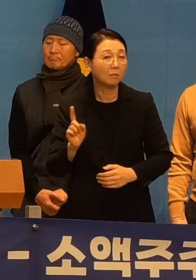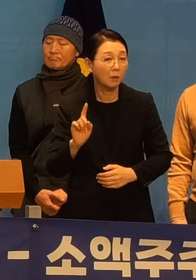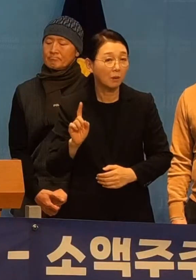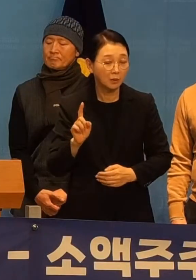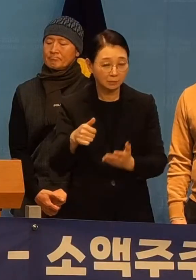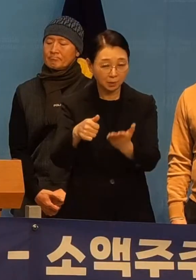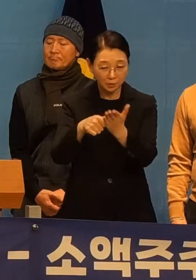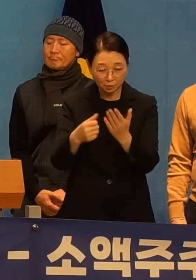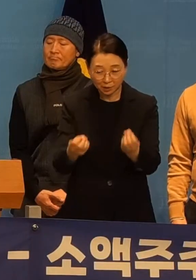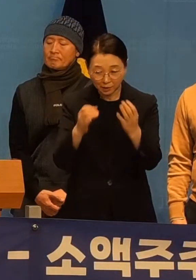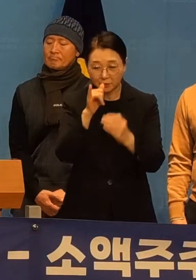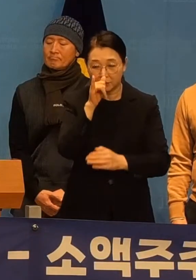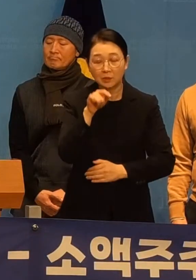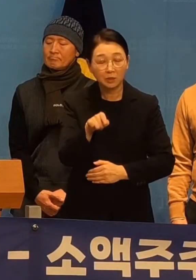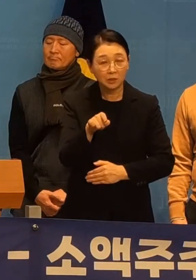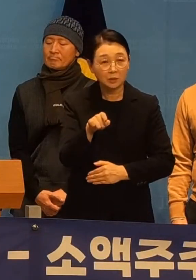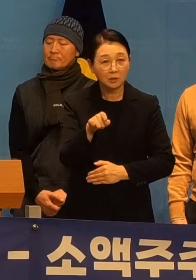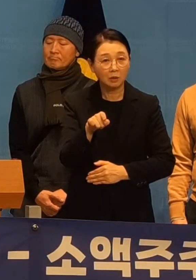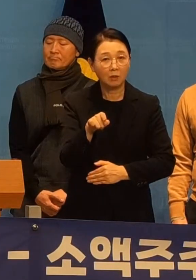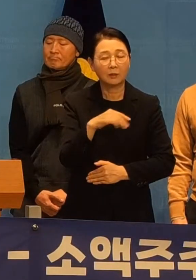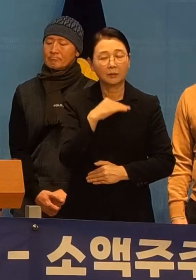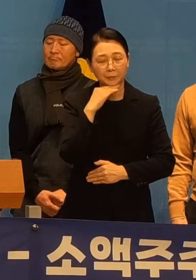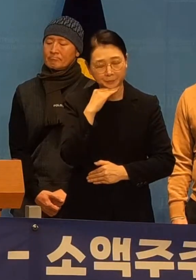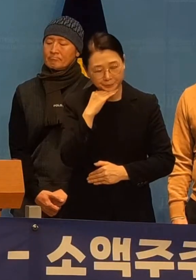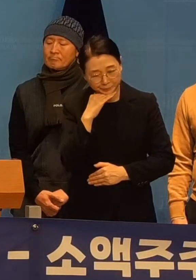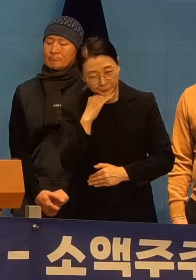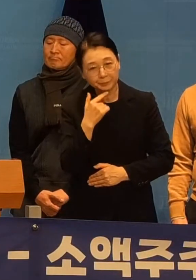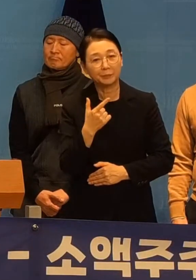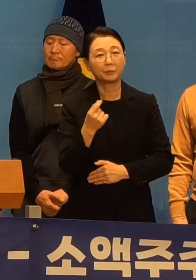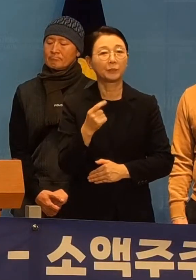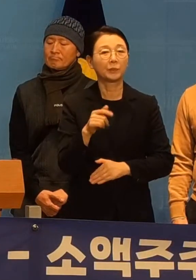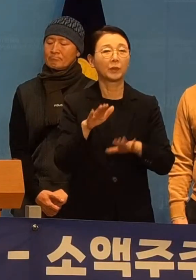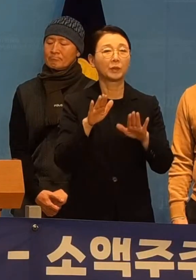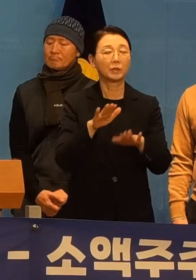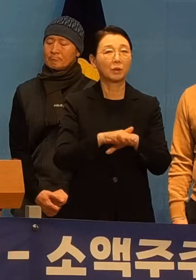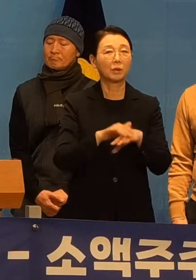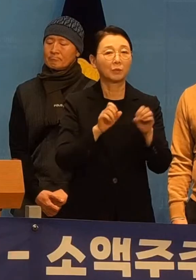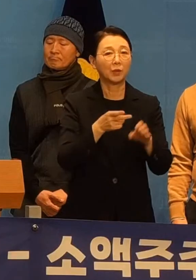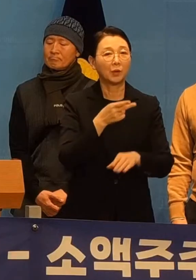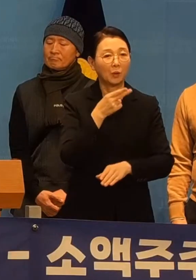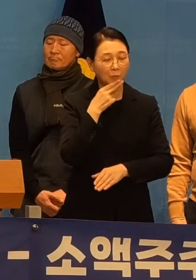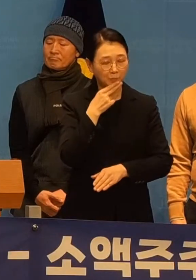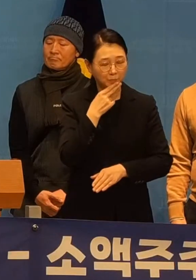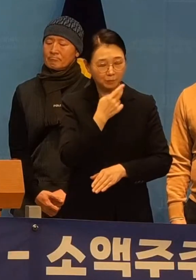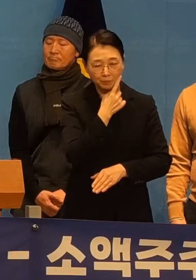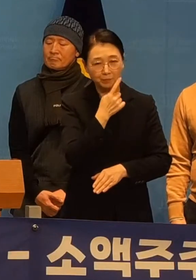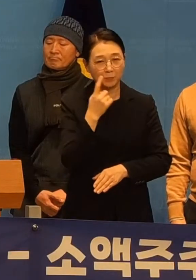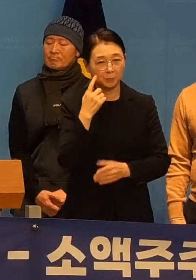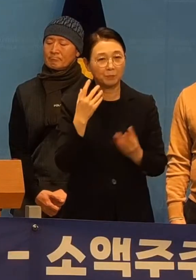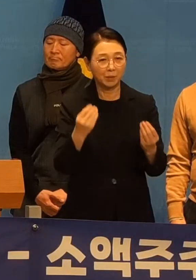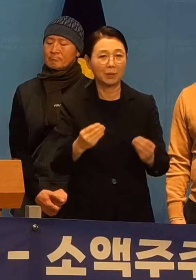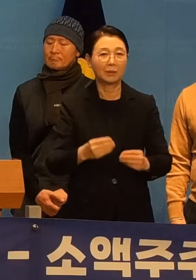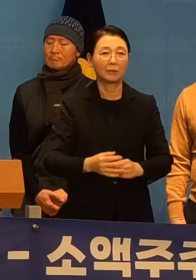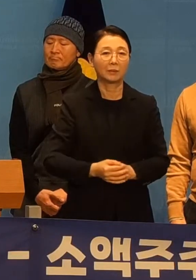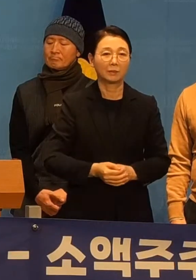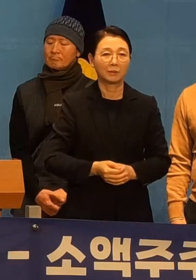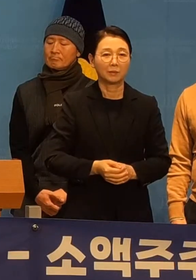해박식을 통해 그 기다림이 결코 헛되지 않았음을 확인하게 되었습니다.